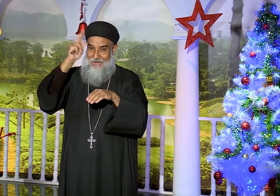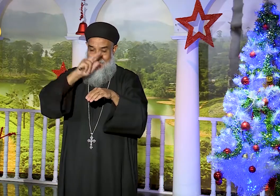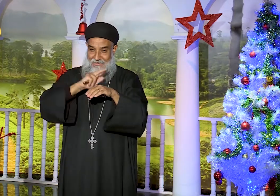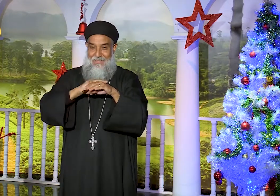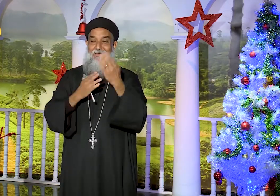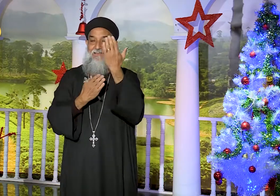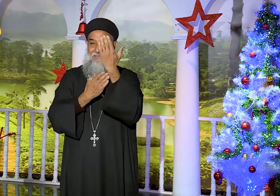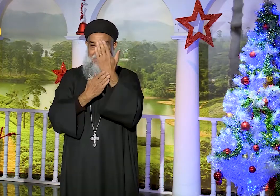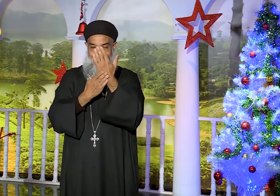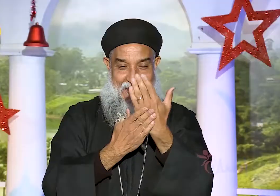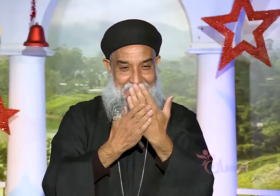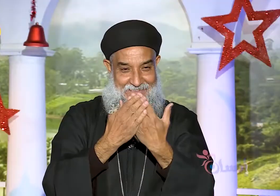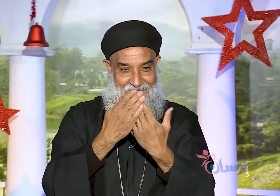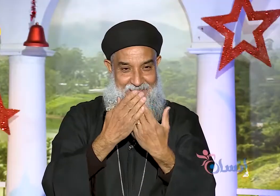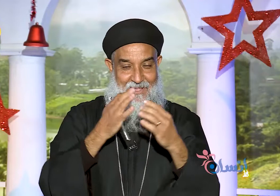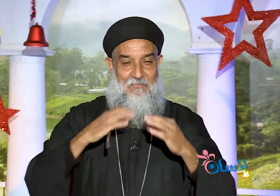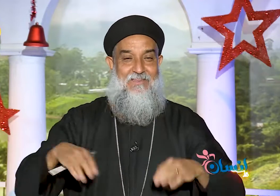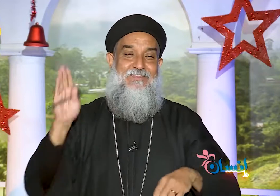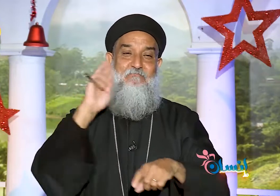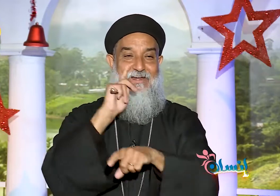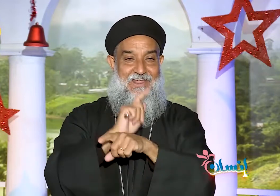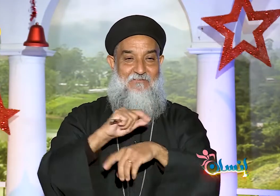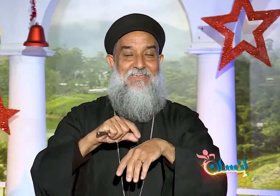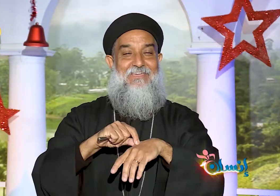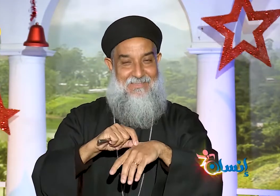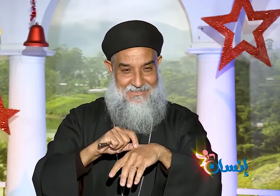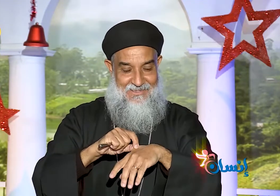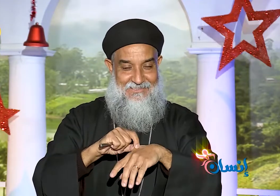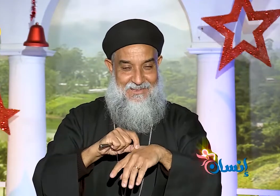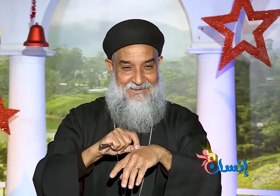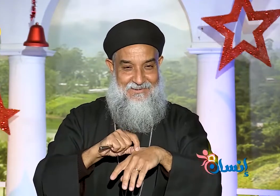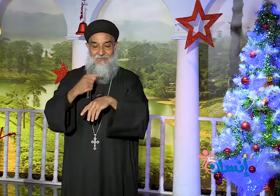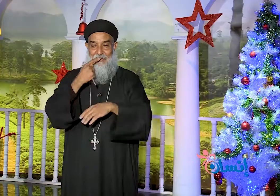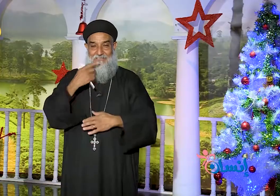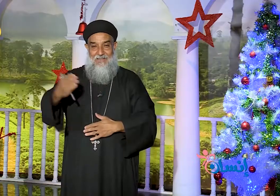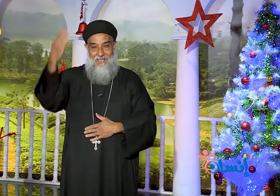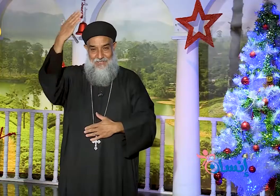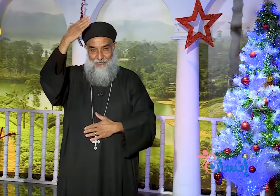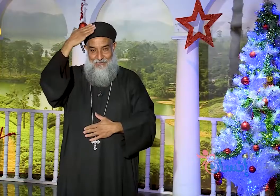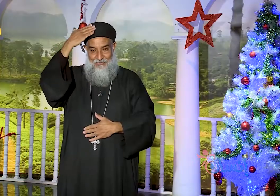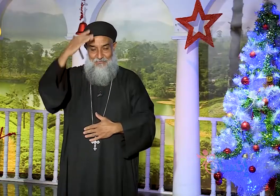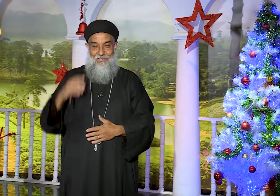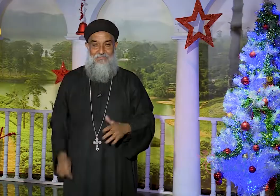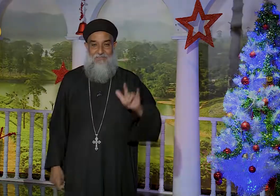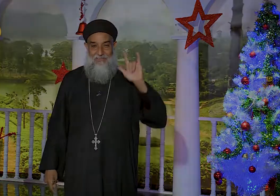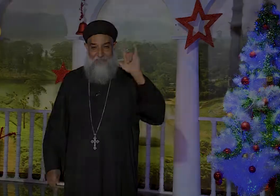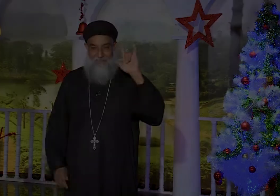تانية في حاجة جديدة من برنامج إنسان. كل سنة وانتم طيبين.